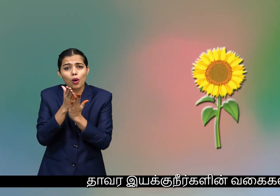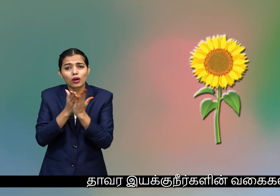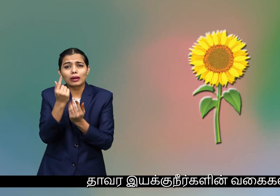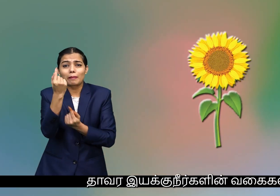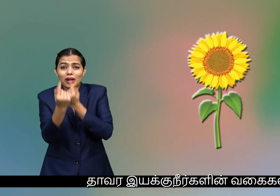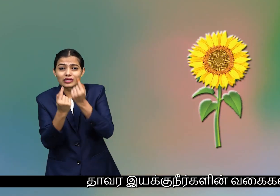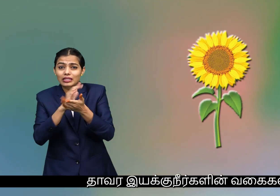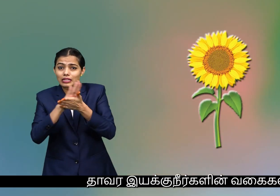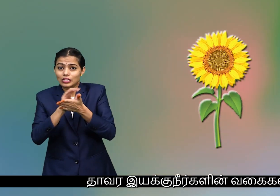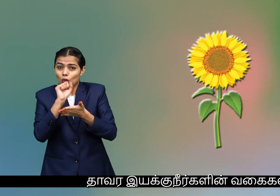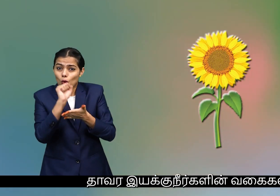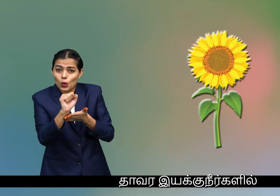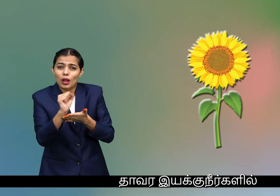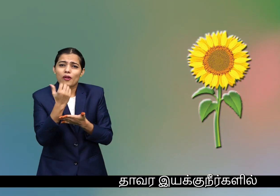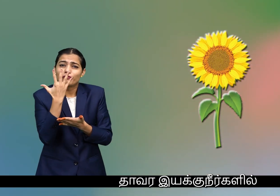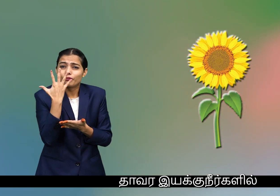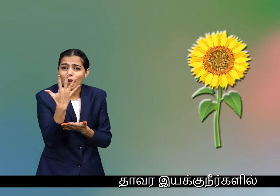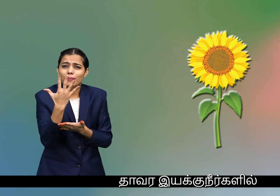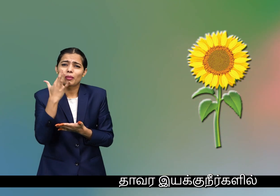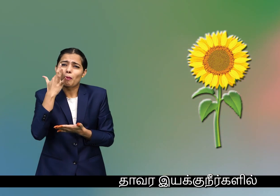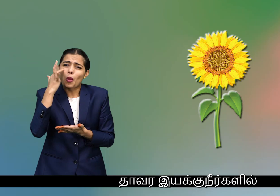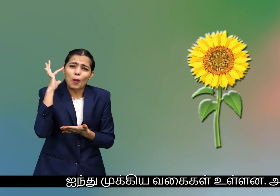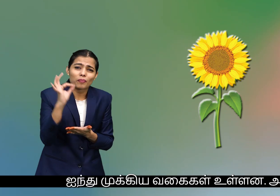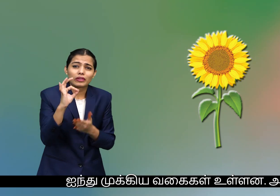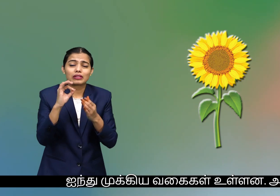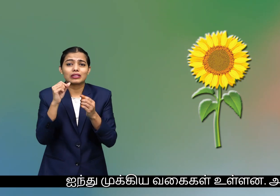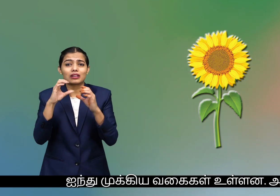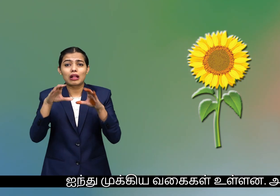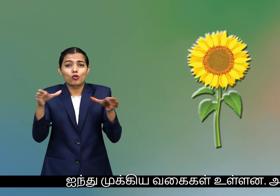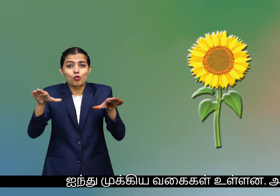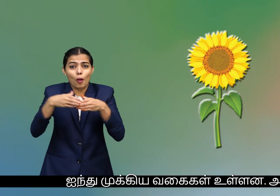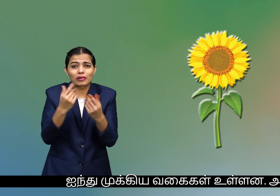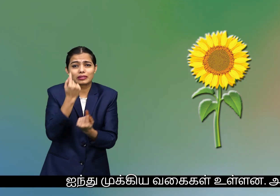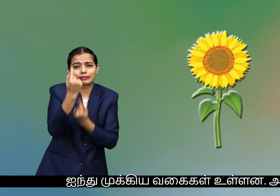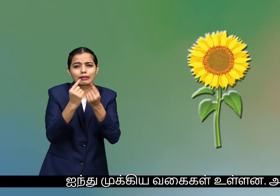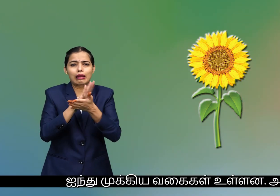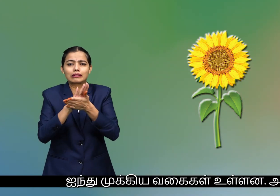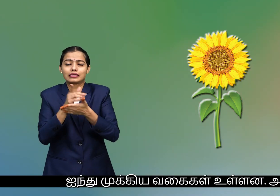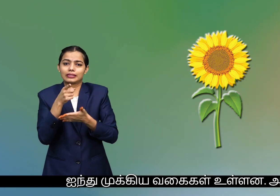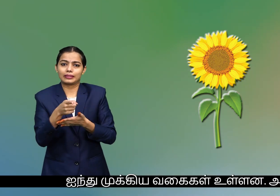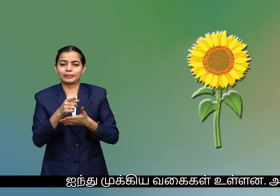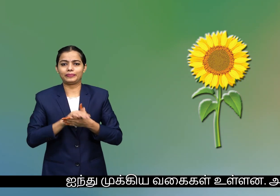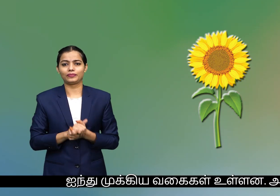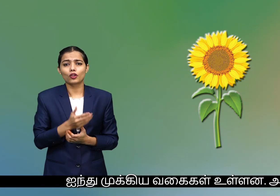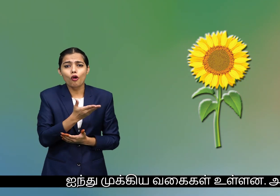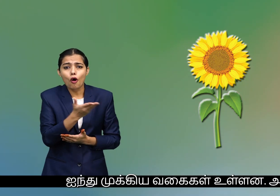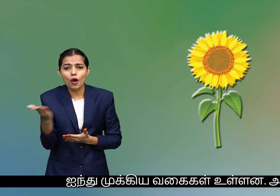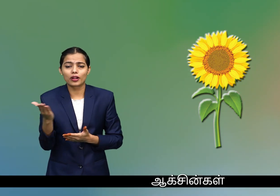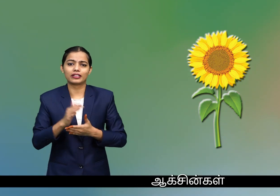தாவர இயக்குநீர்களின் வகைகள். தாவர இயக்குநீரில் 5 முக்கிய வகைகள் உள்ளன. அவை